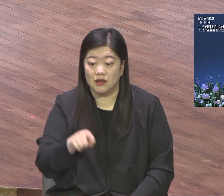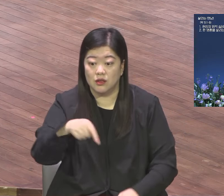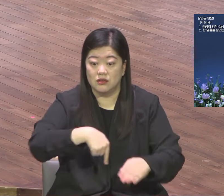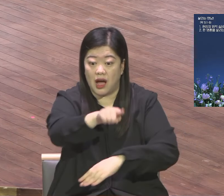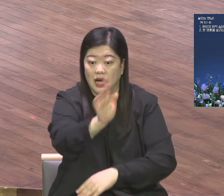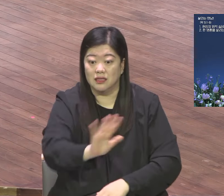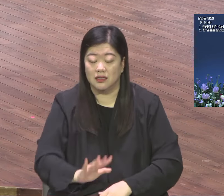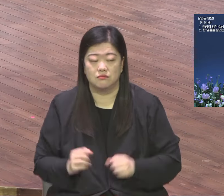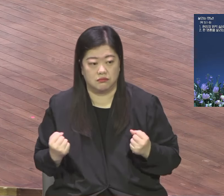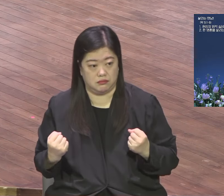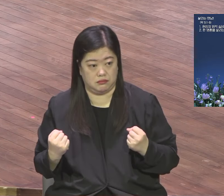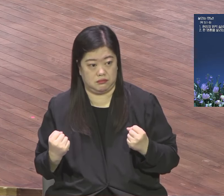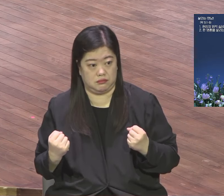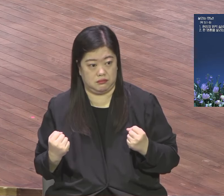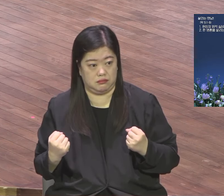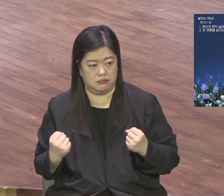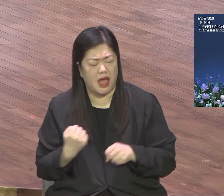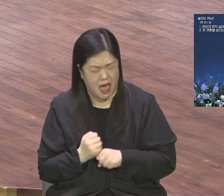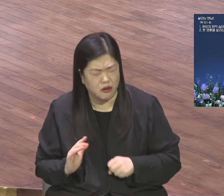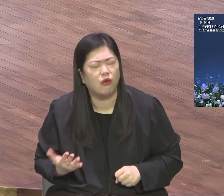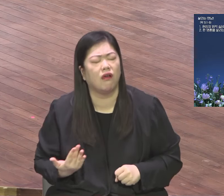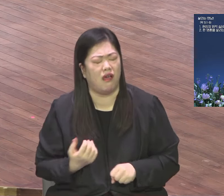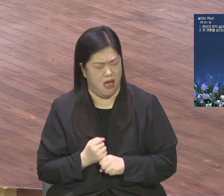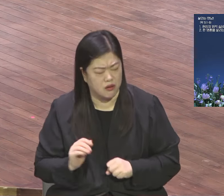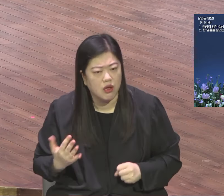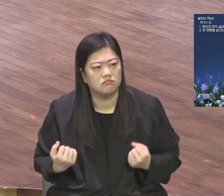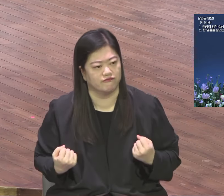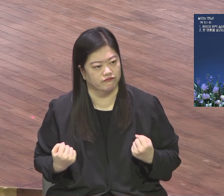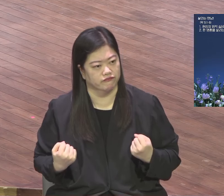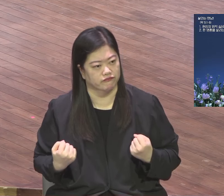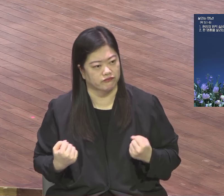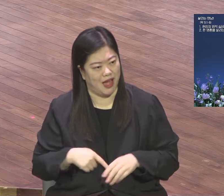국내 생명구원, 해외 생명구원. 아멘.